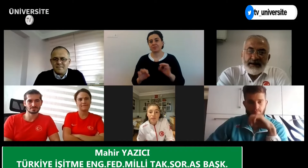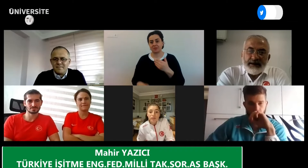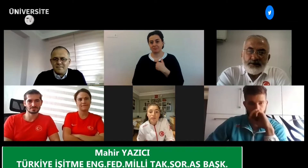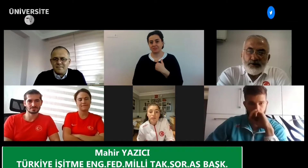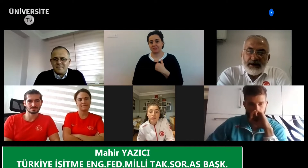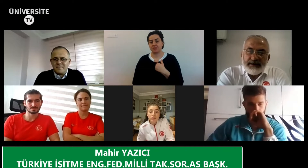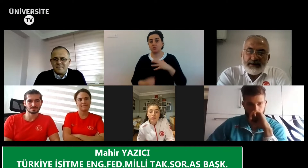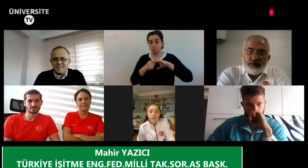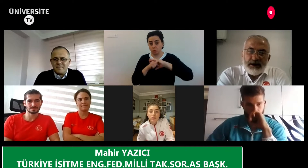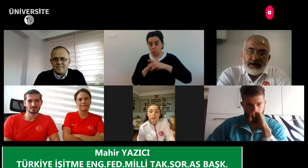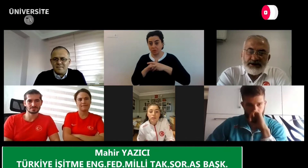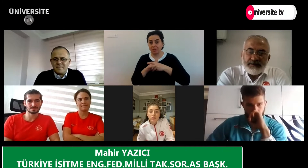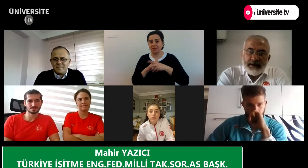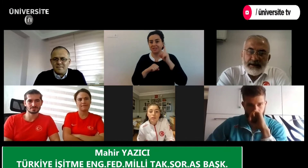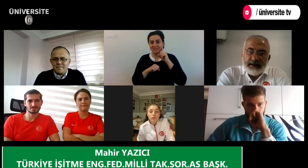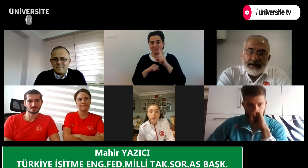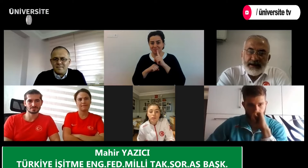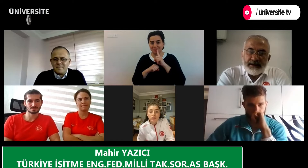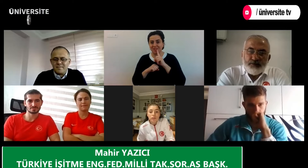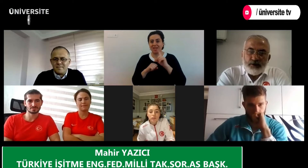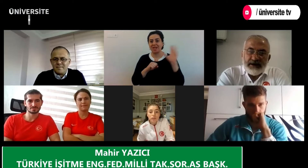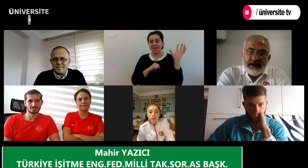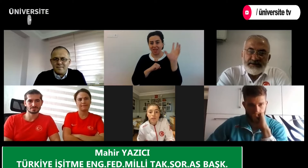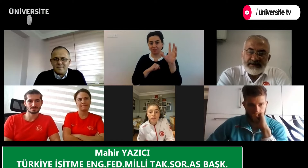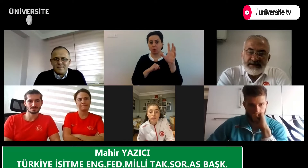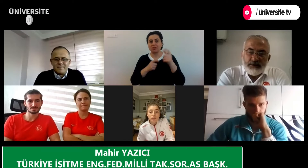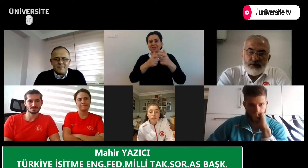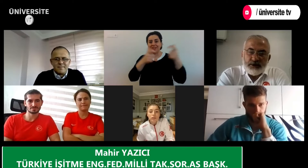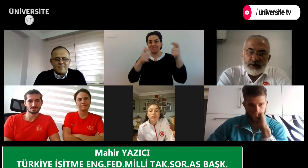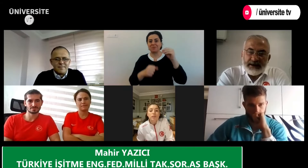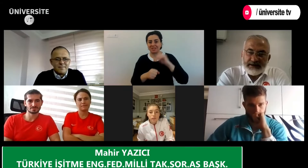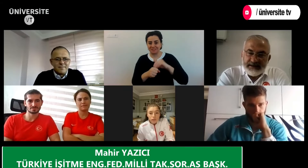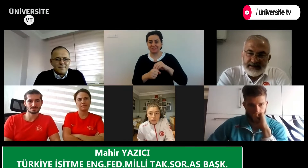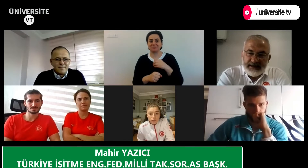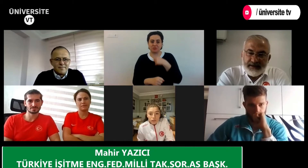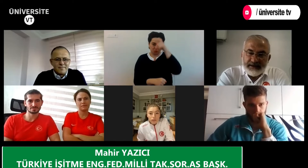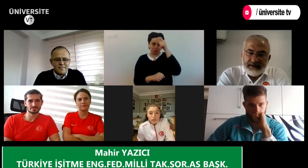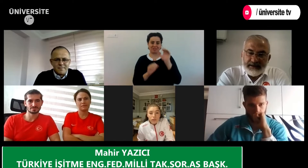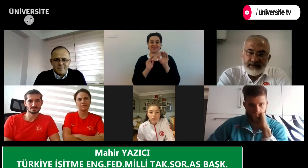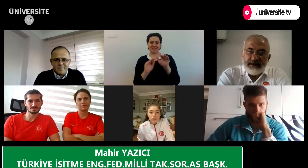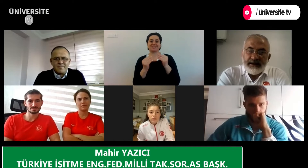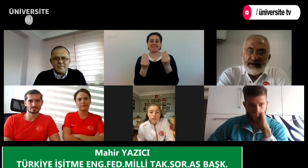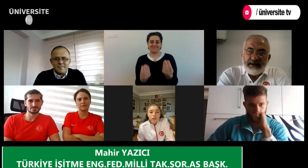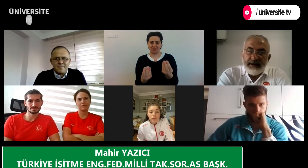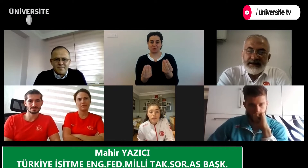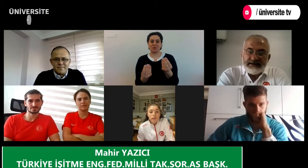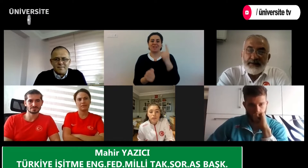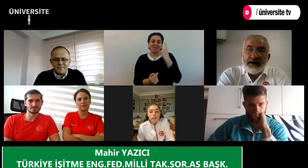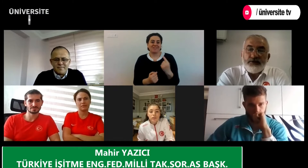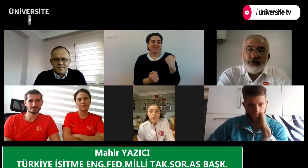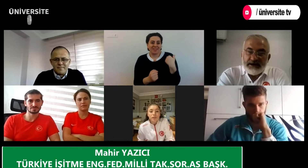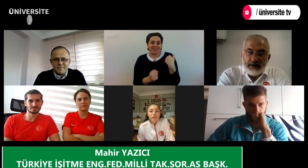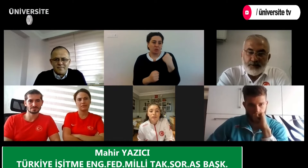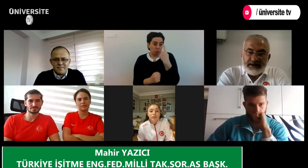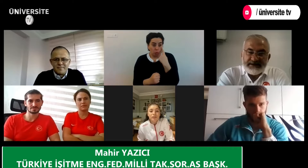Biz de dünya işitme engelliler handbolün gelişmesine ülke olarak destek verdik. Yeni ilk kez